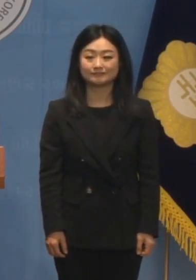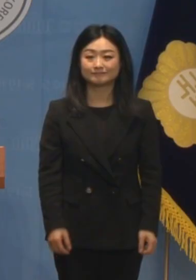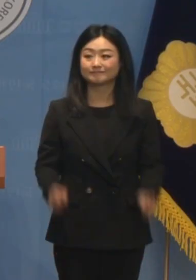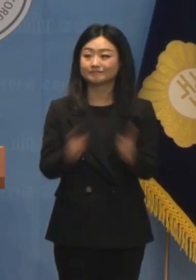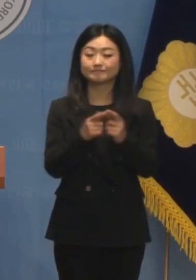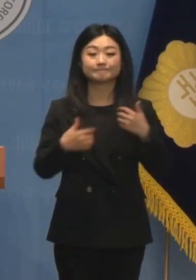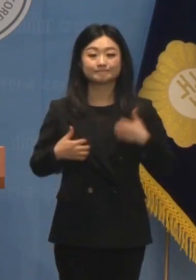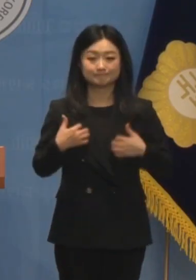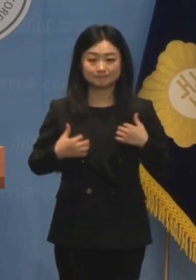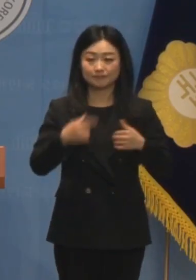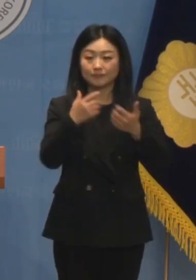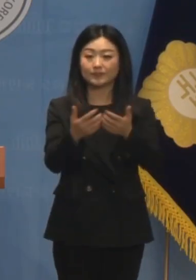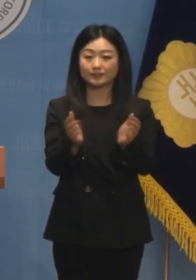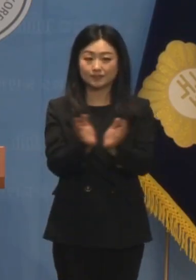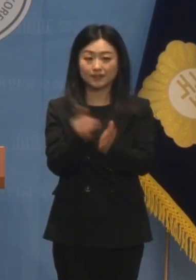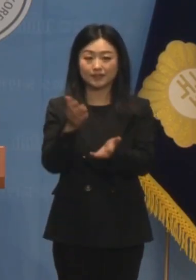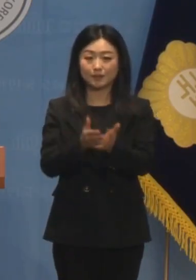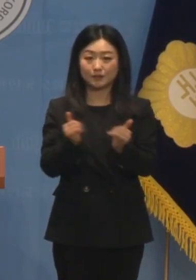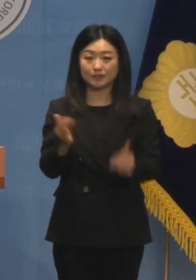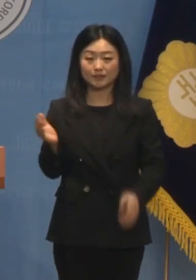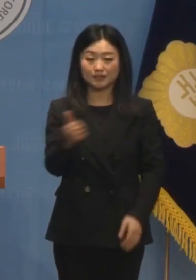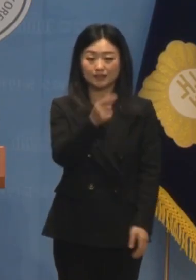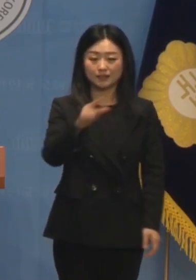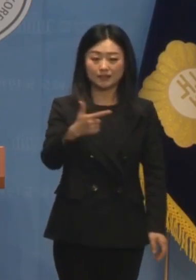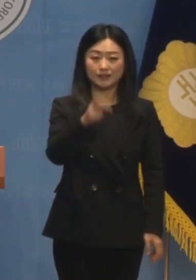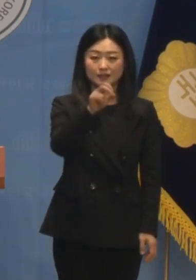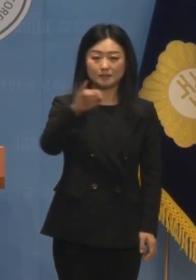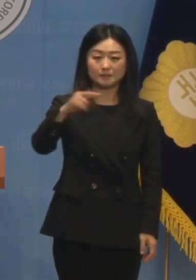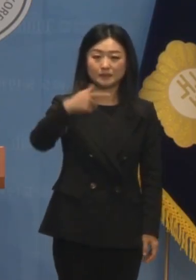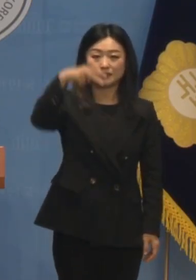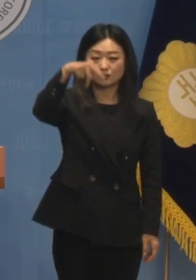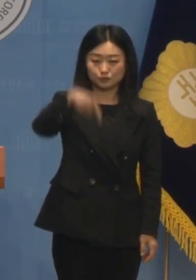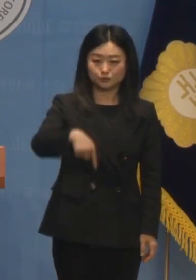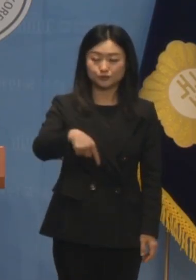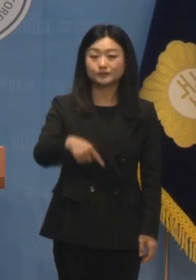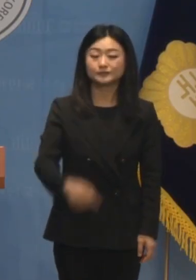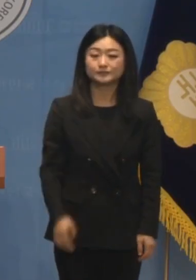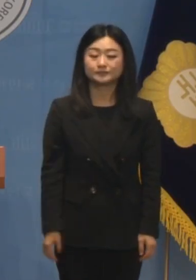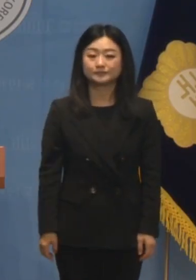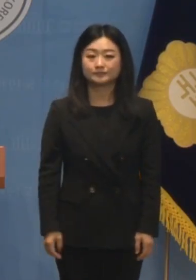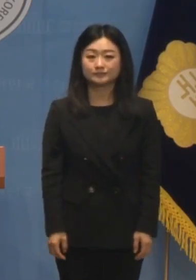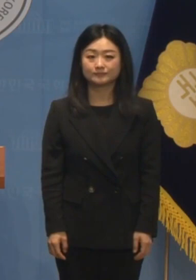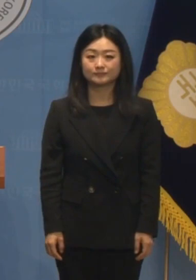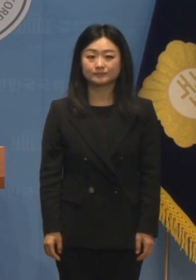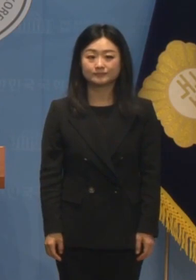안녕하십니까. 더불어민주당 대변인 한민수입니다. 논평을 발표하겠습니다.